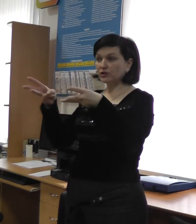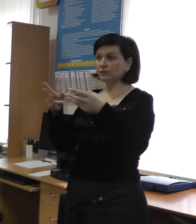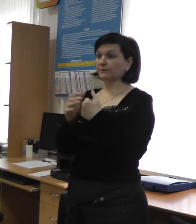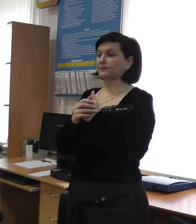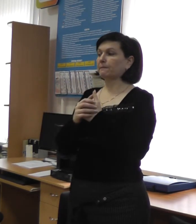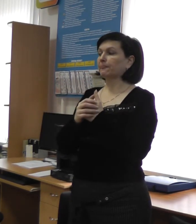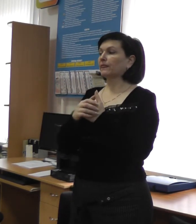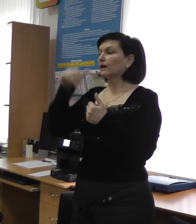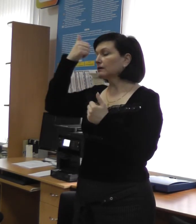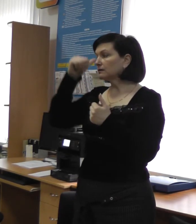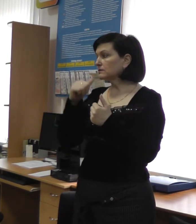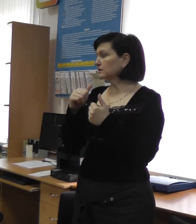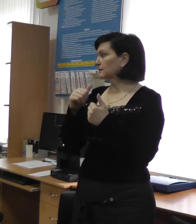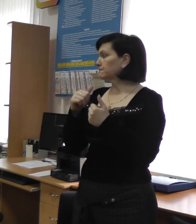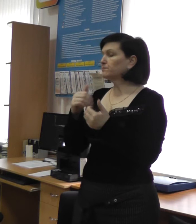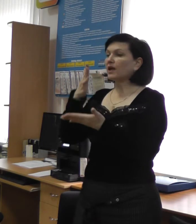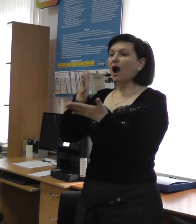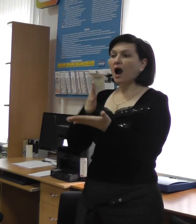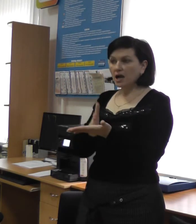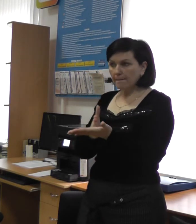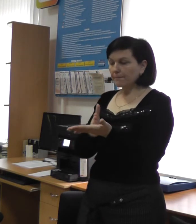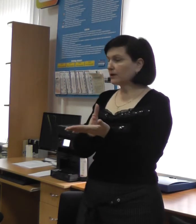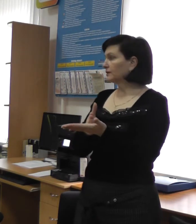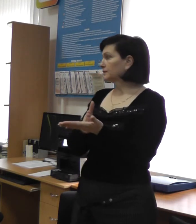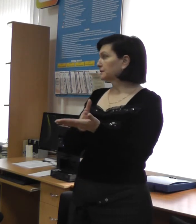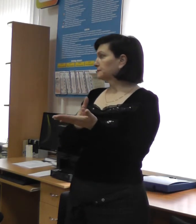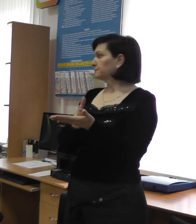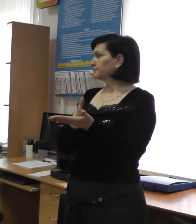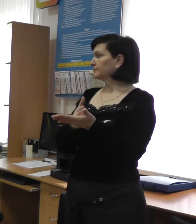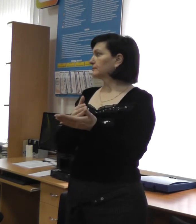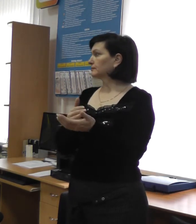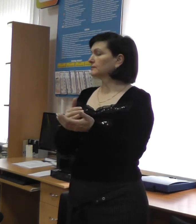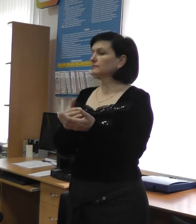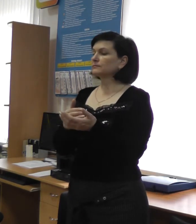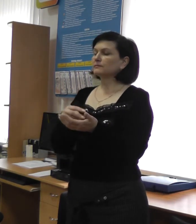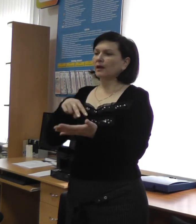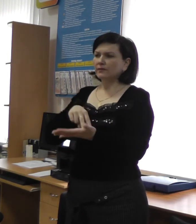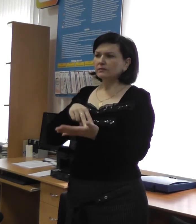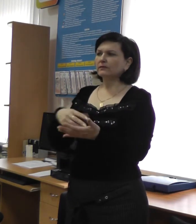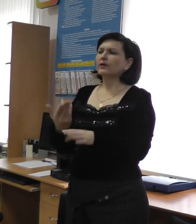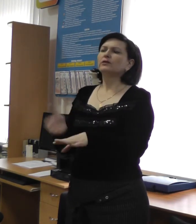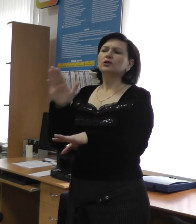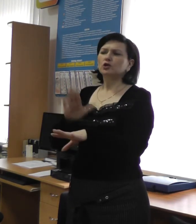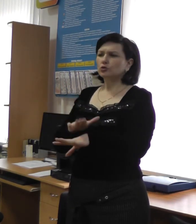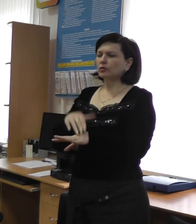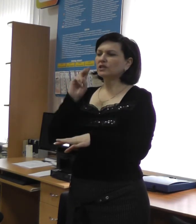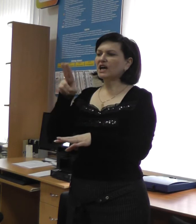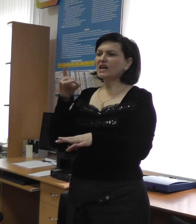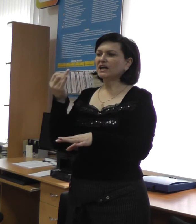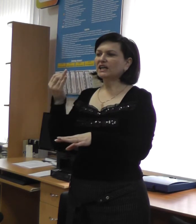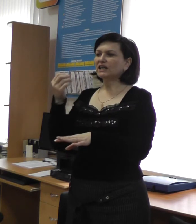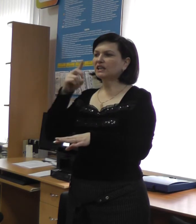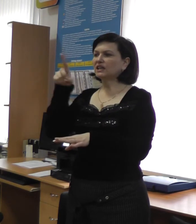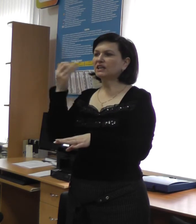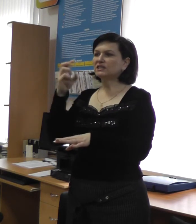греческая модель организации производства хлеба не только выстояла в тяжелый экономический кризис, но и стала образцом